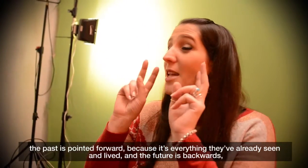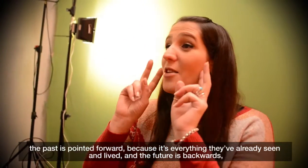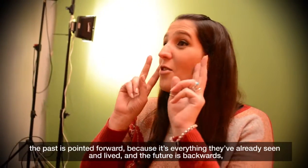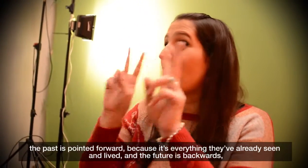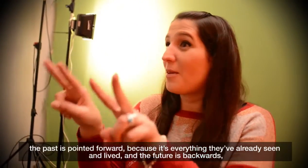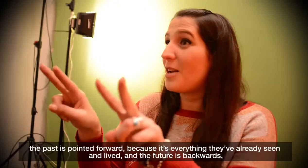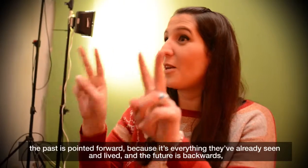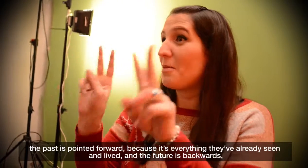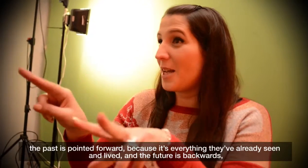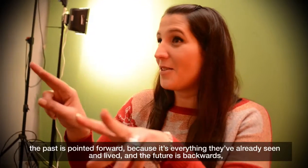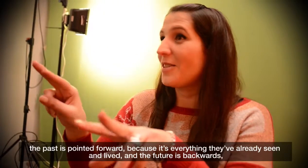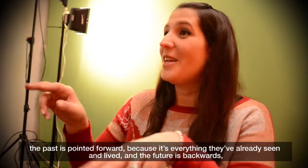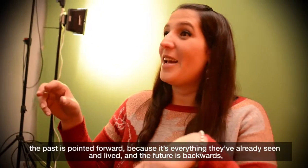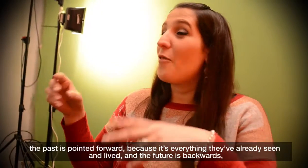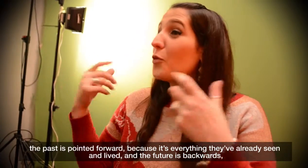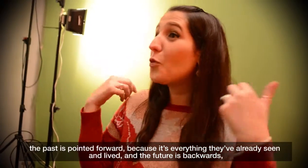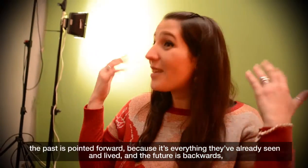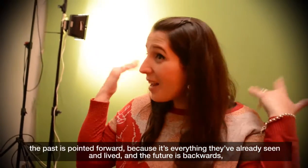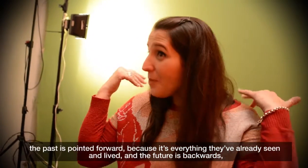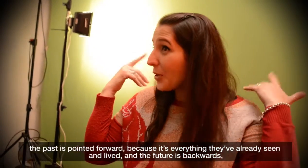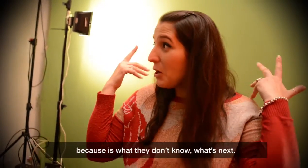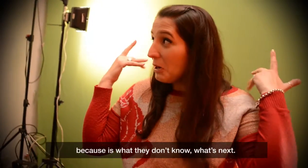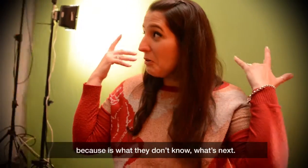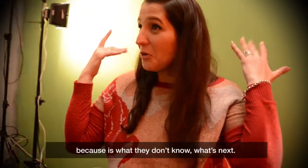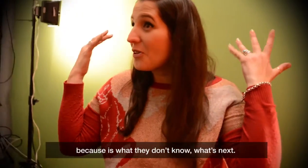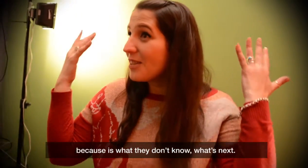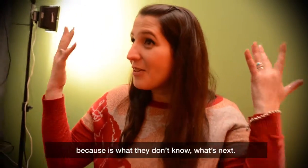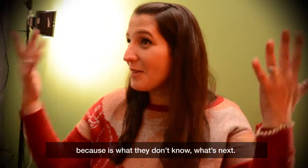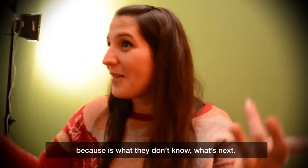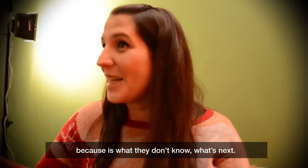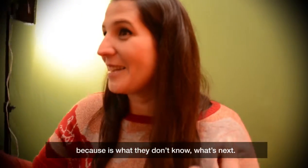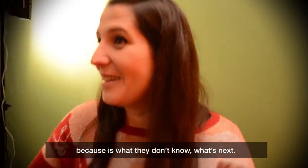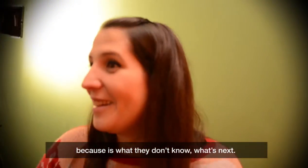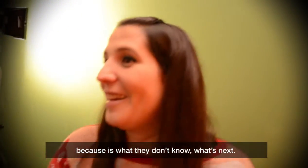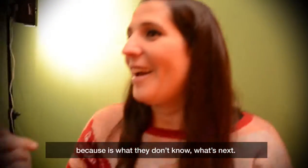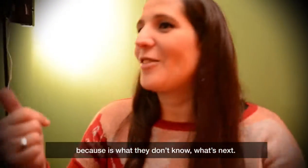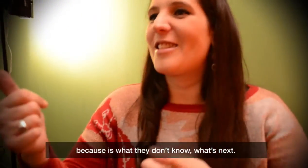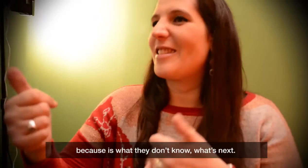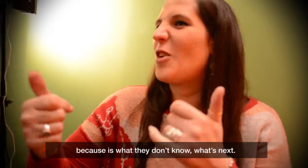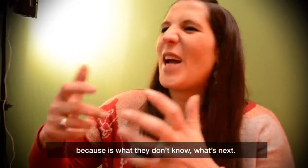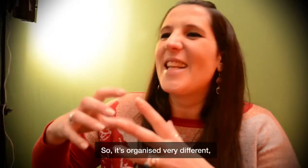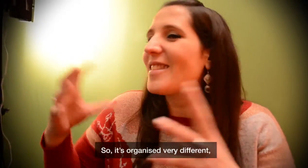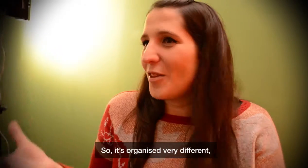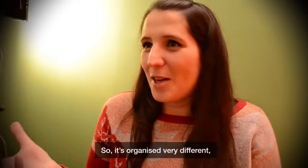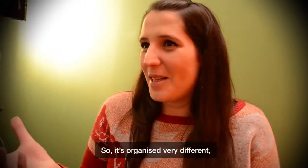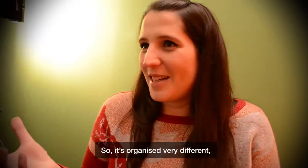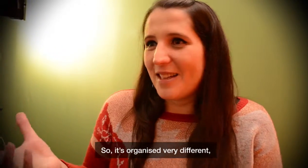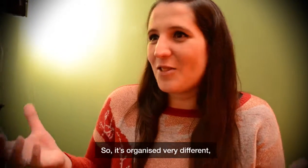vieron, lo que ven, lo que vivieron. El futuro atrás porque es lo que no conocen, lo que va a venir. Entonces se organiza de otra manera, es todo